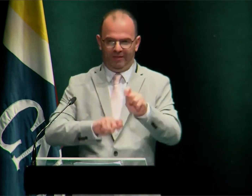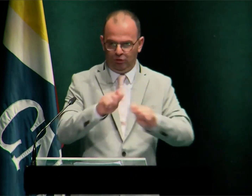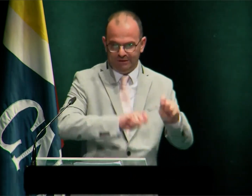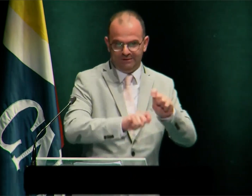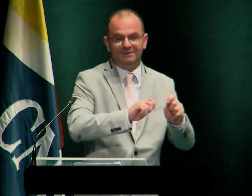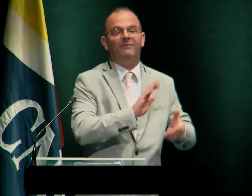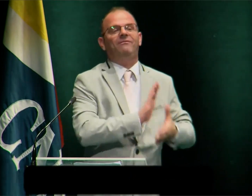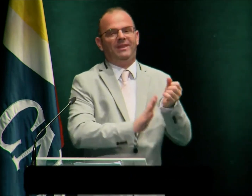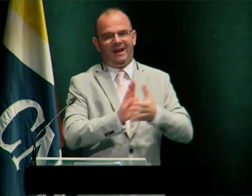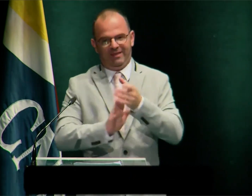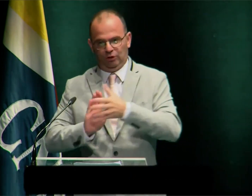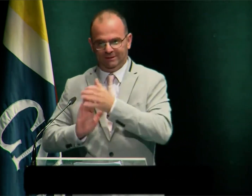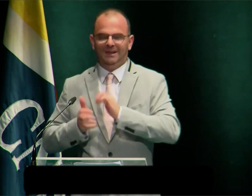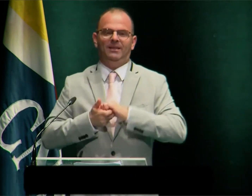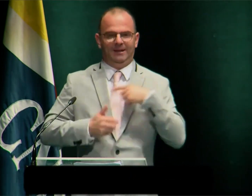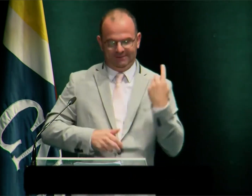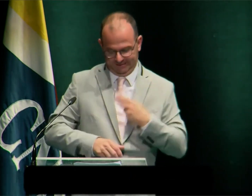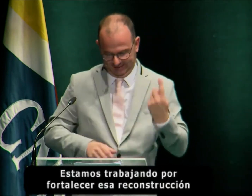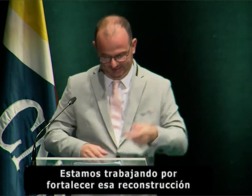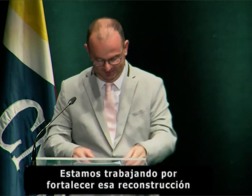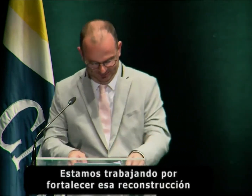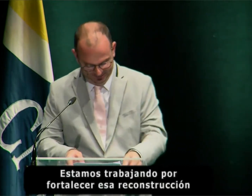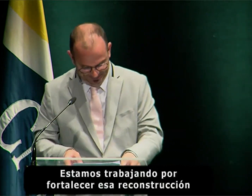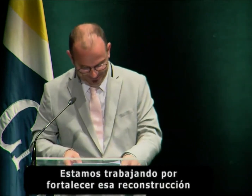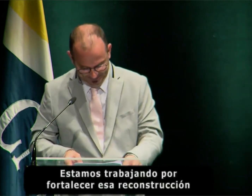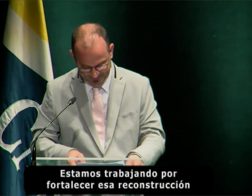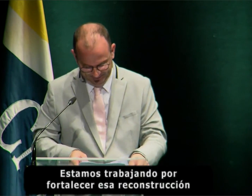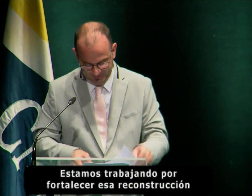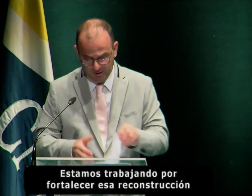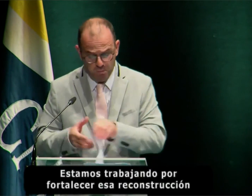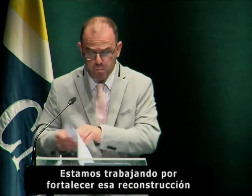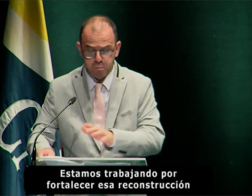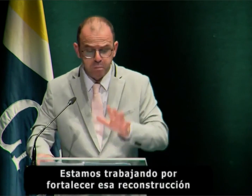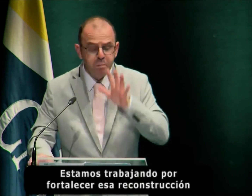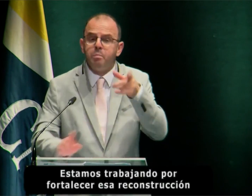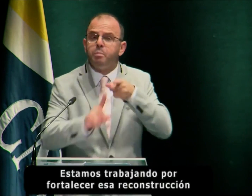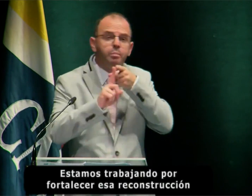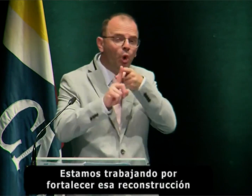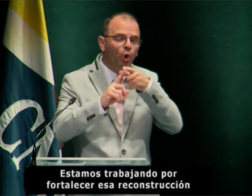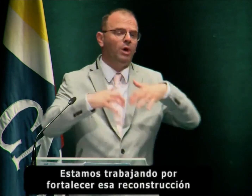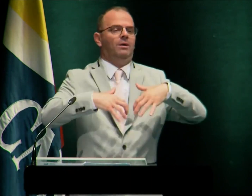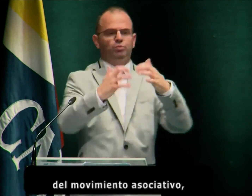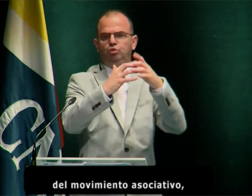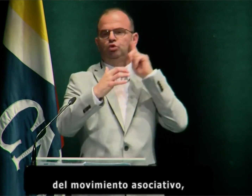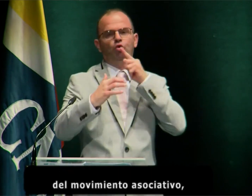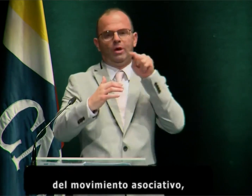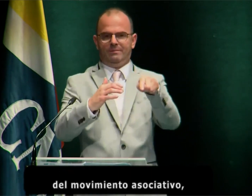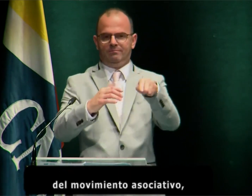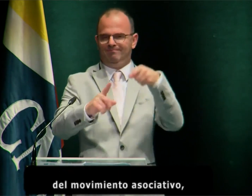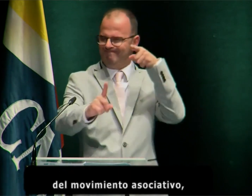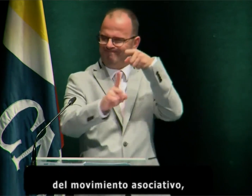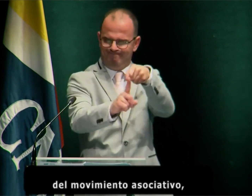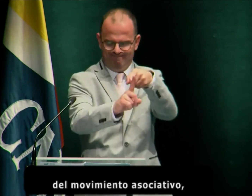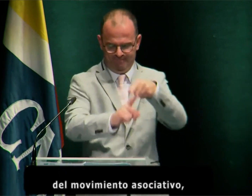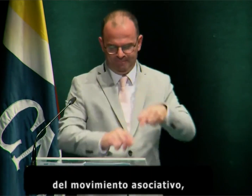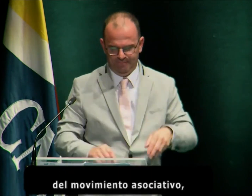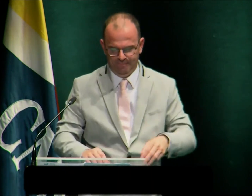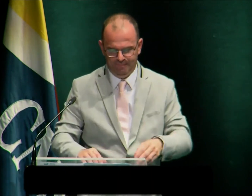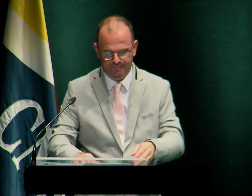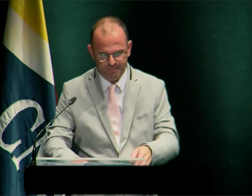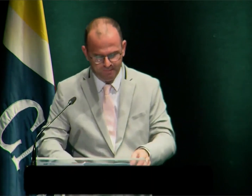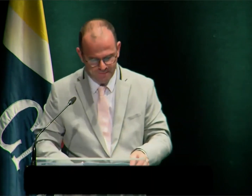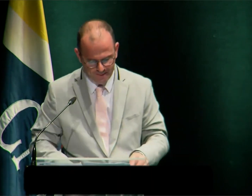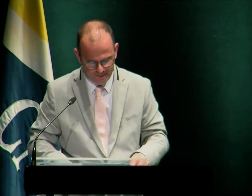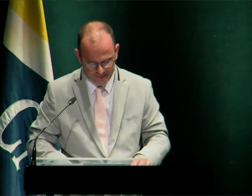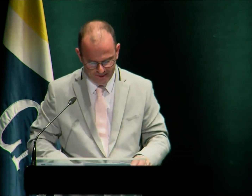movimiento asociativo, pero necesitamos el compromiso de las asociaciones y las federaciones que conforman nuestra confederación, por